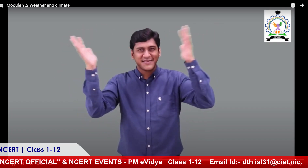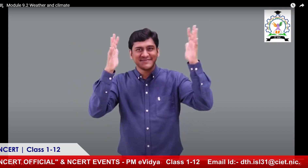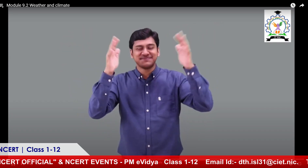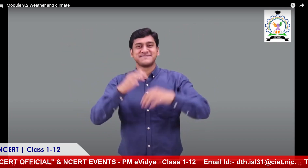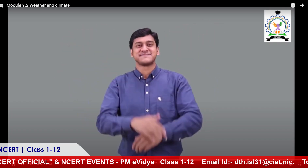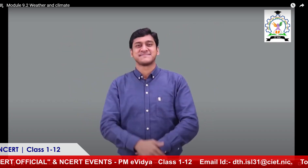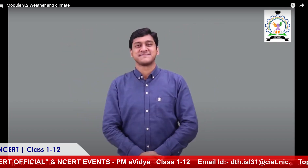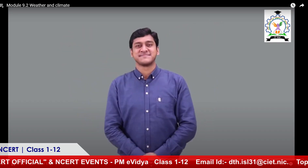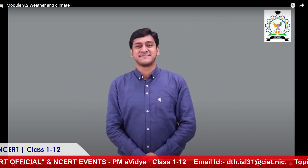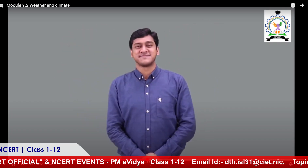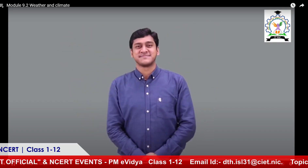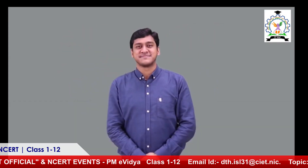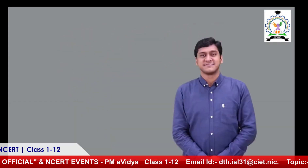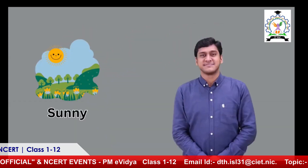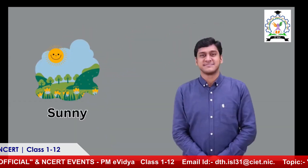मौसम,